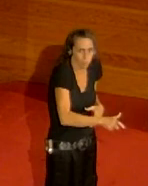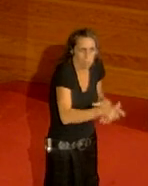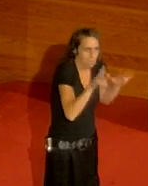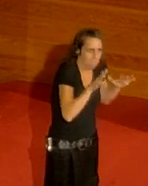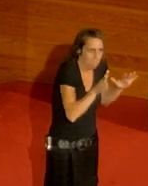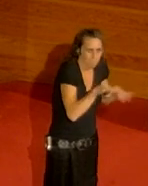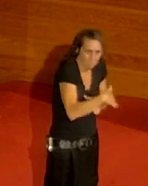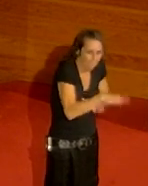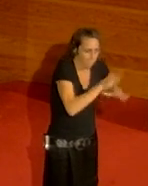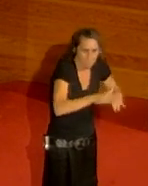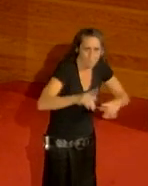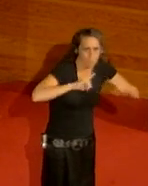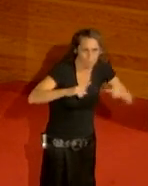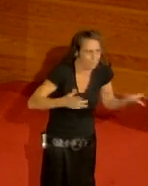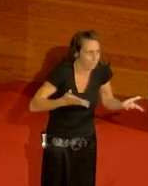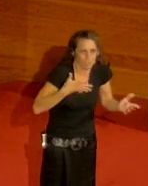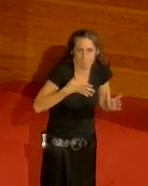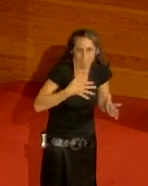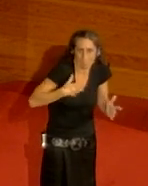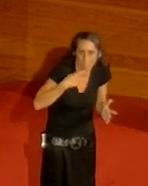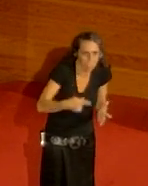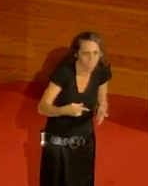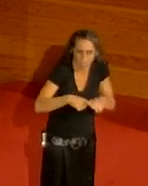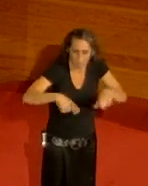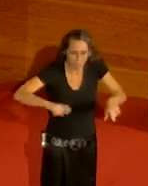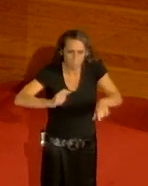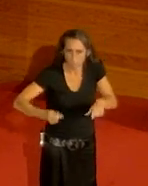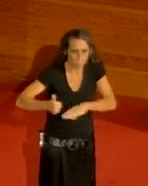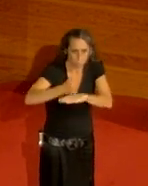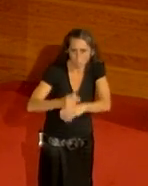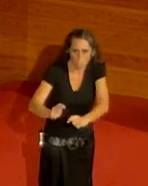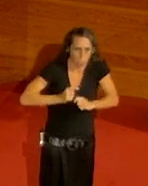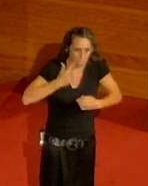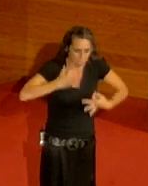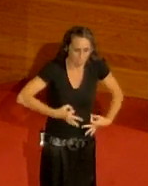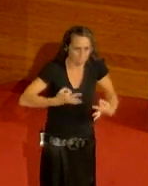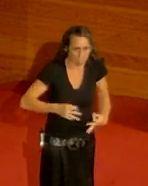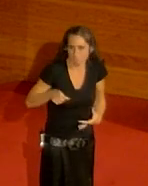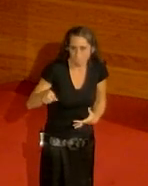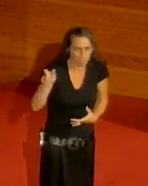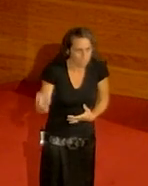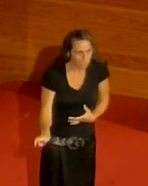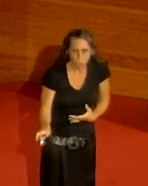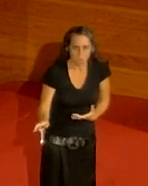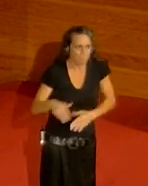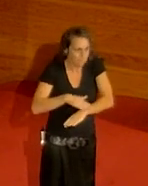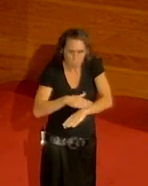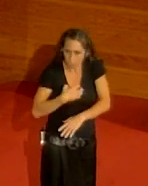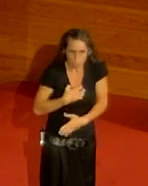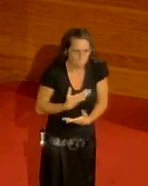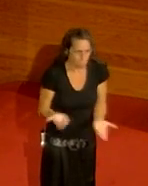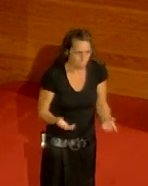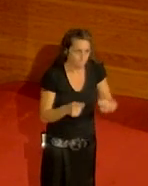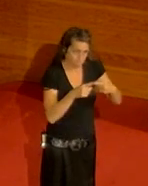este señor no puede ser ministro entonces bueno como esta es la primera ley que ya se ha aprobado y las otras tres son las que quedan